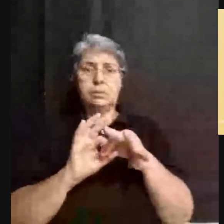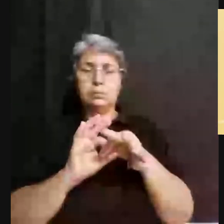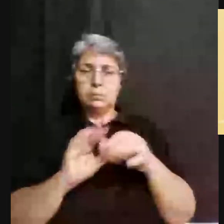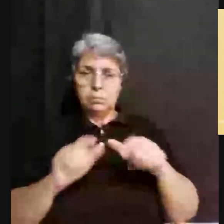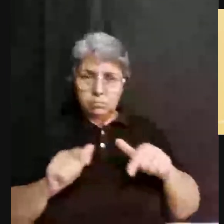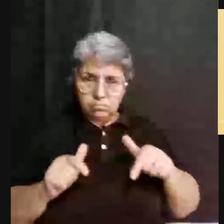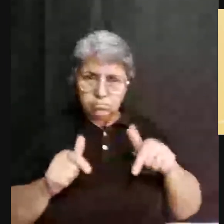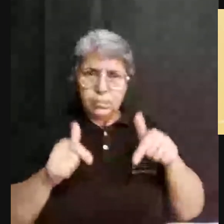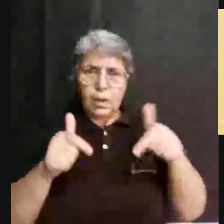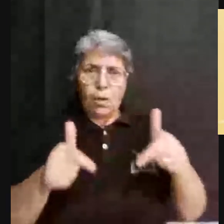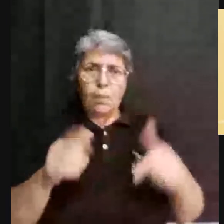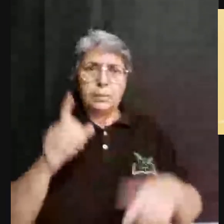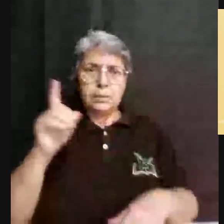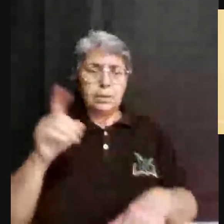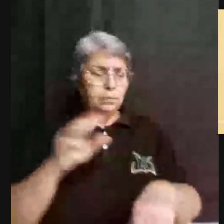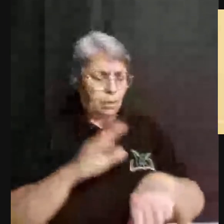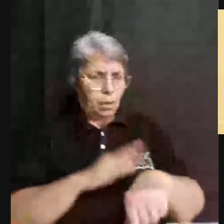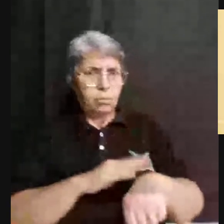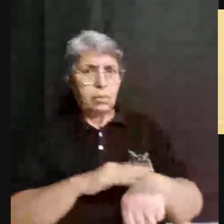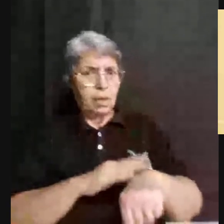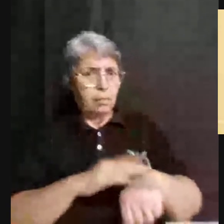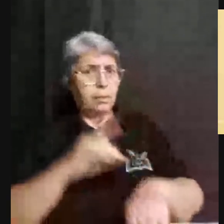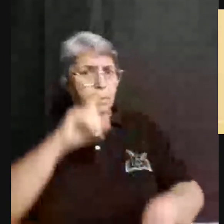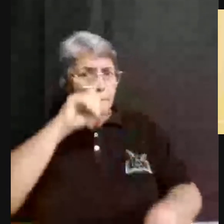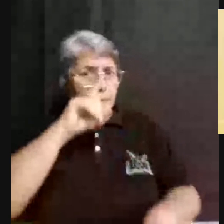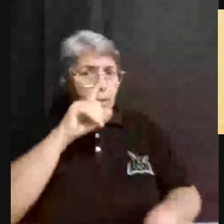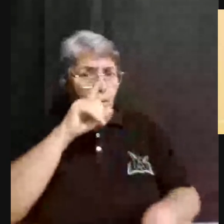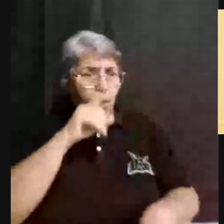tempos perigosos, serão deixados para trás.